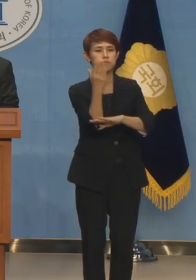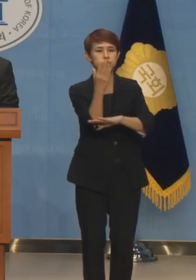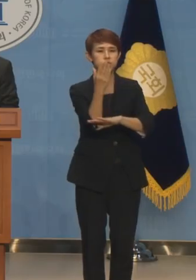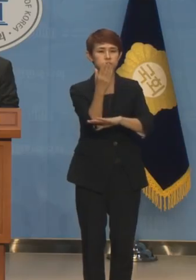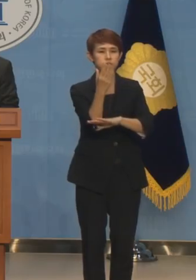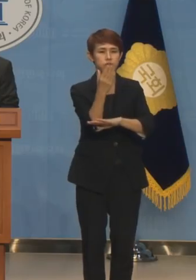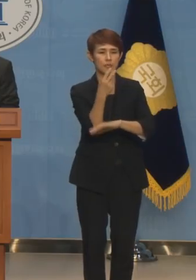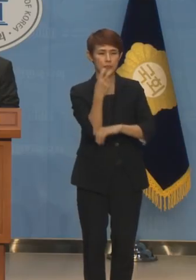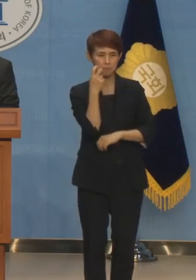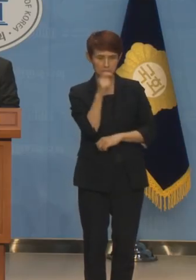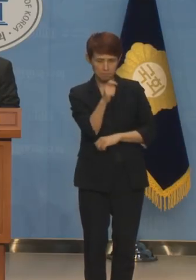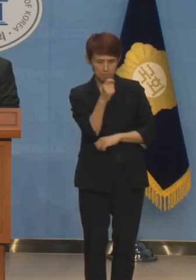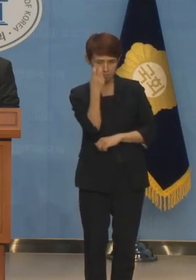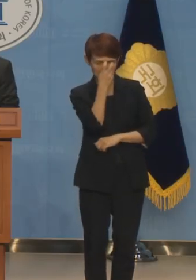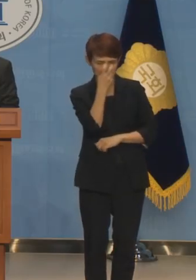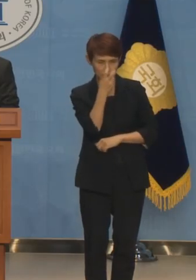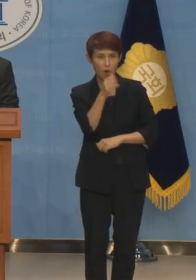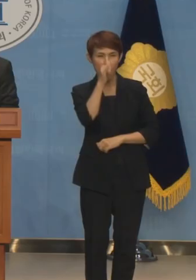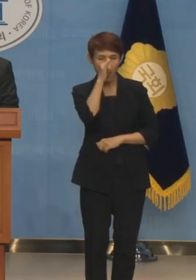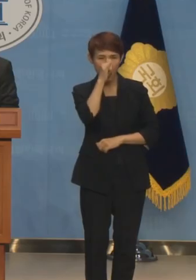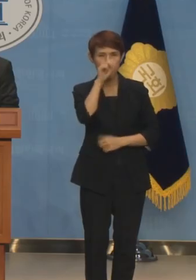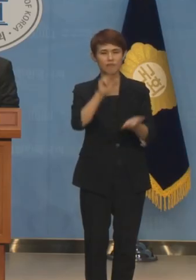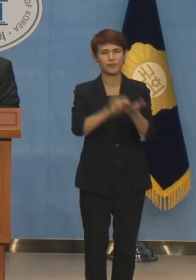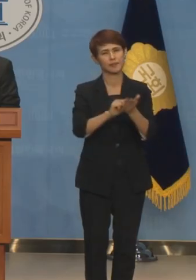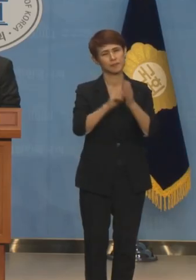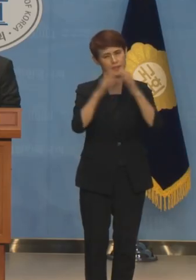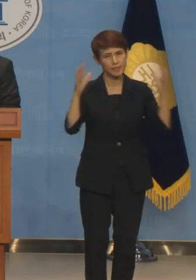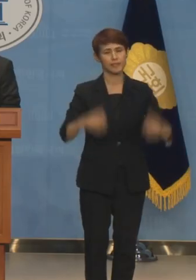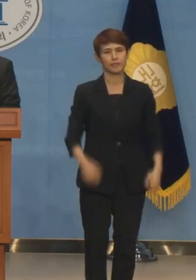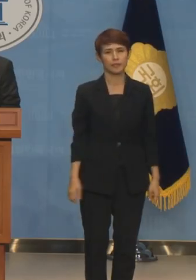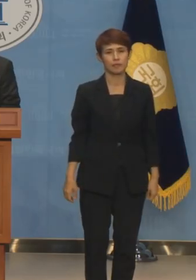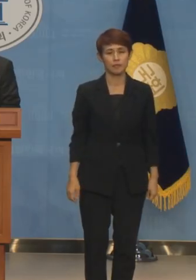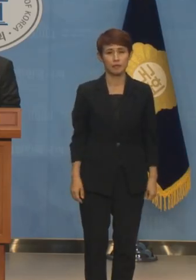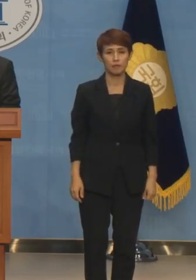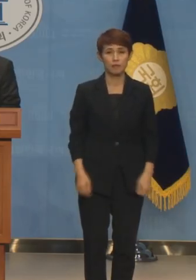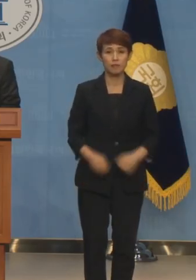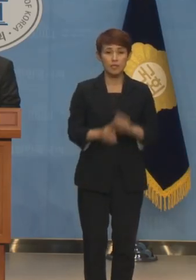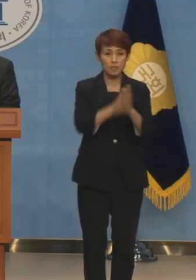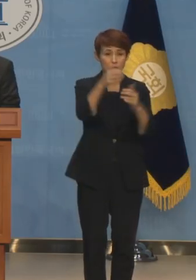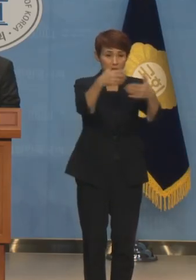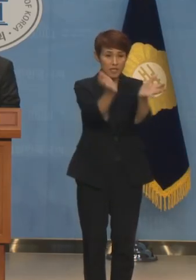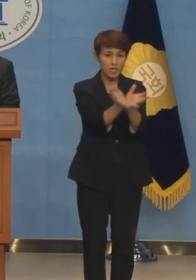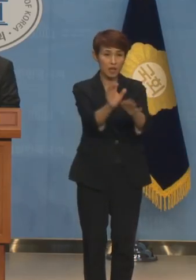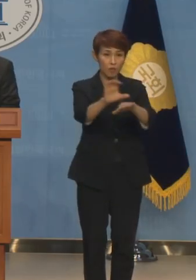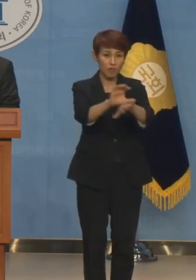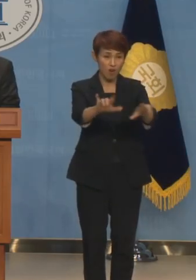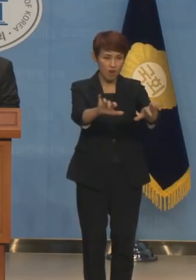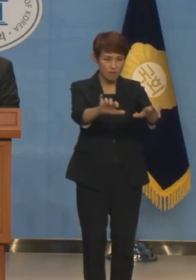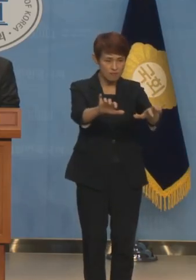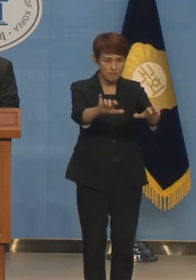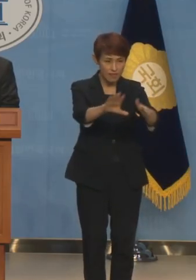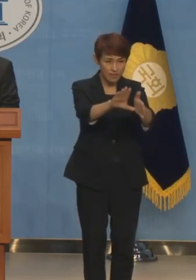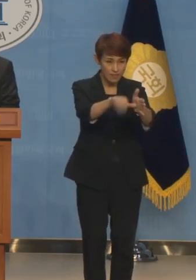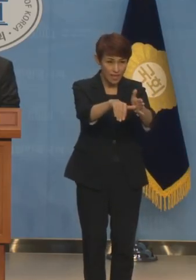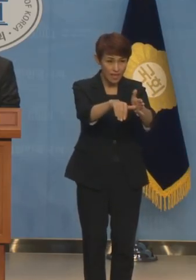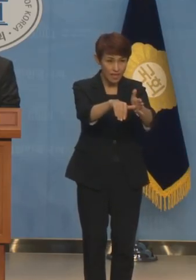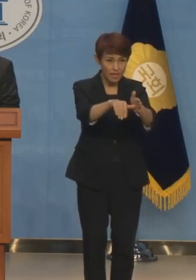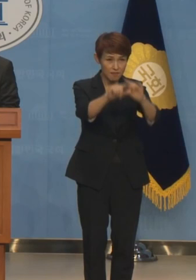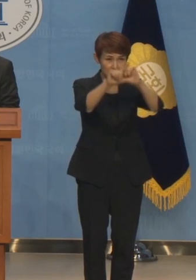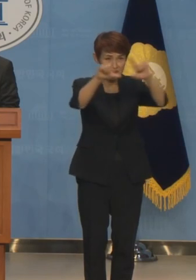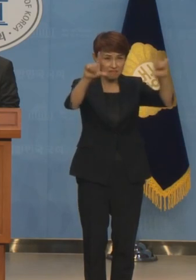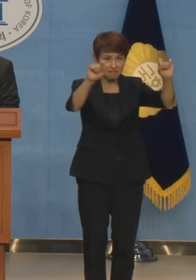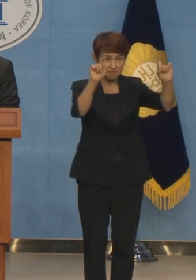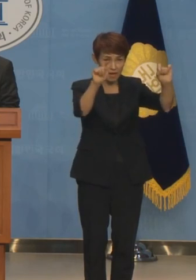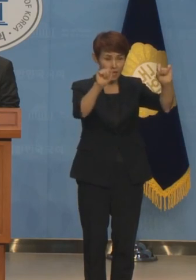수사 행태를 보여 논란이 되고 있습니다. 경찰은 시민단체 컴퓨터에 자료를 뒤지는 과정에서 김